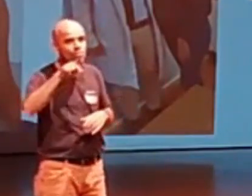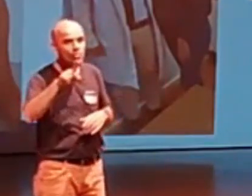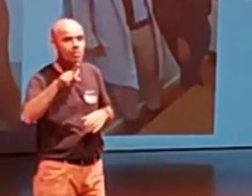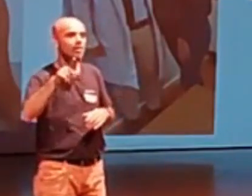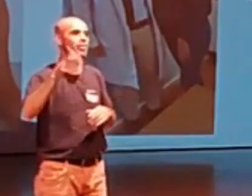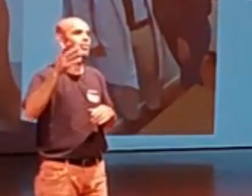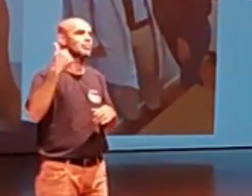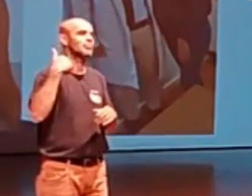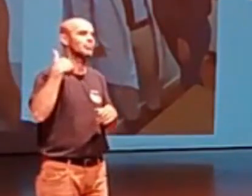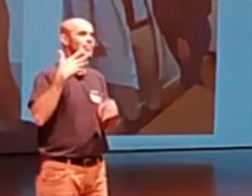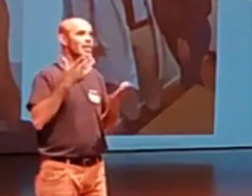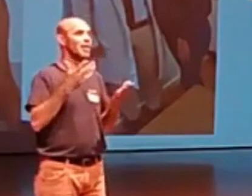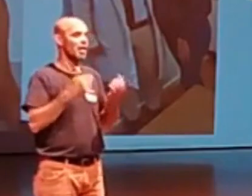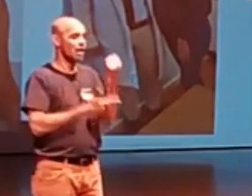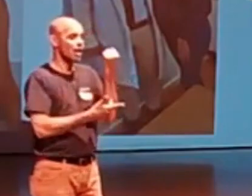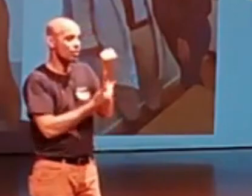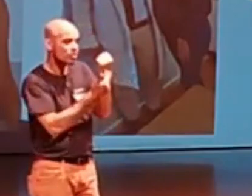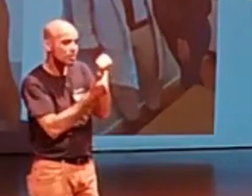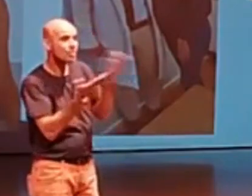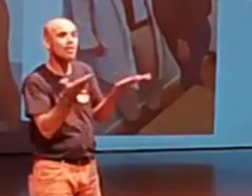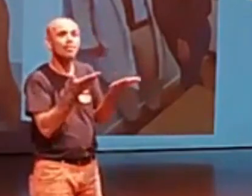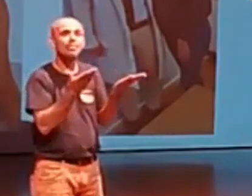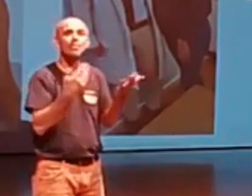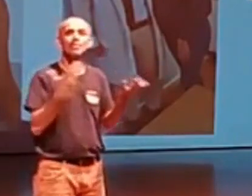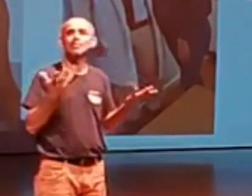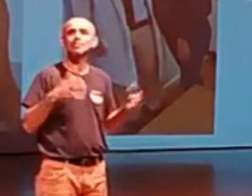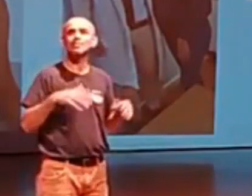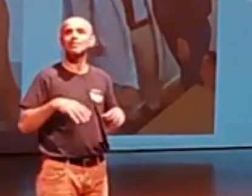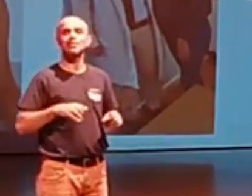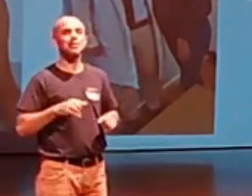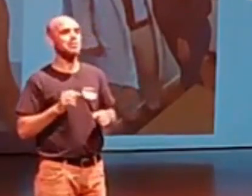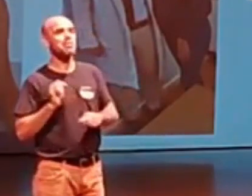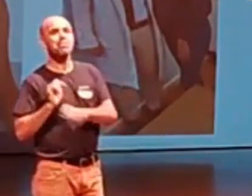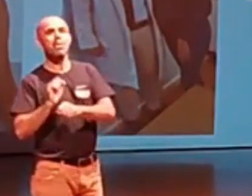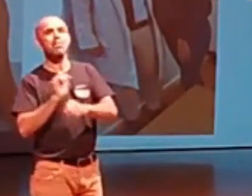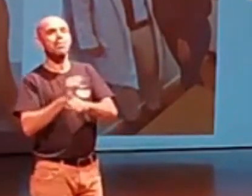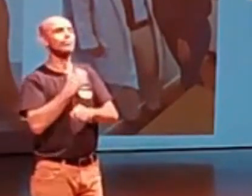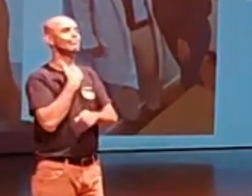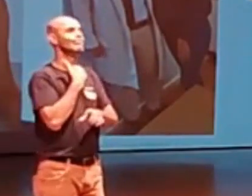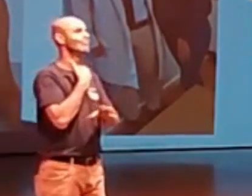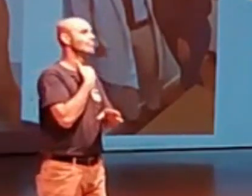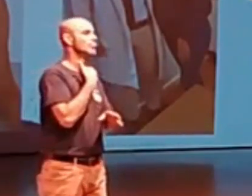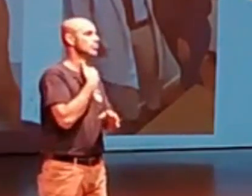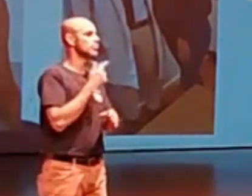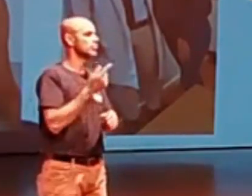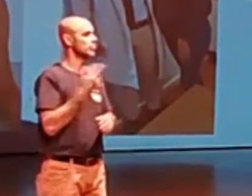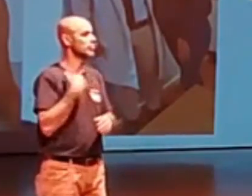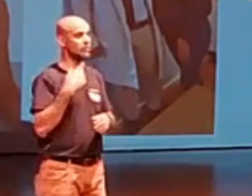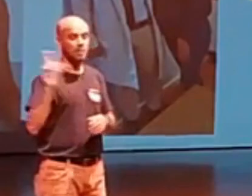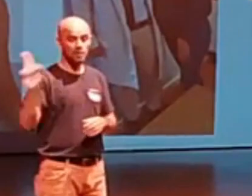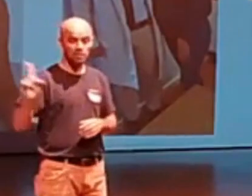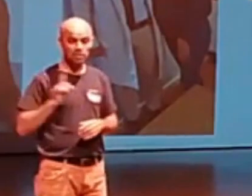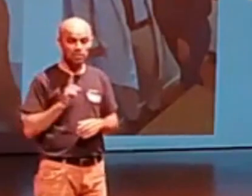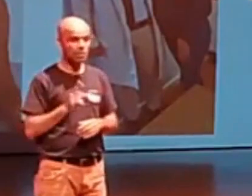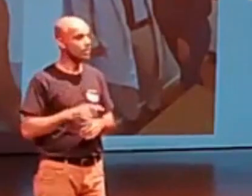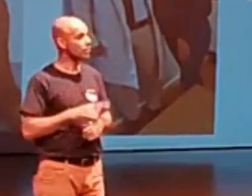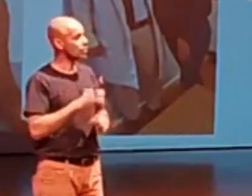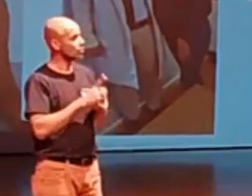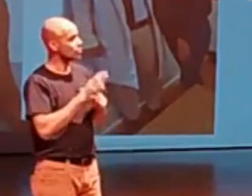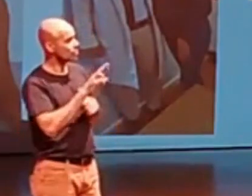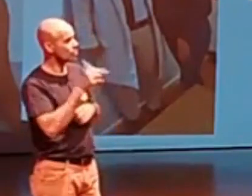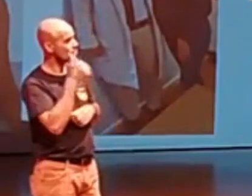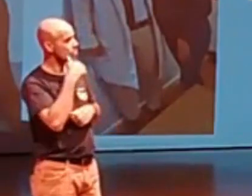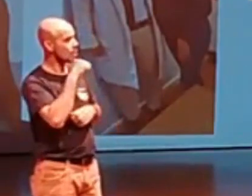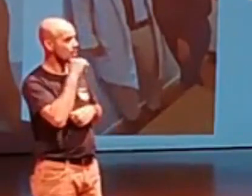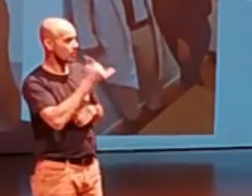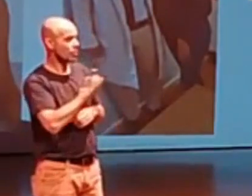Ah, doutor, mas ela operou escoliose, e agora? Não pode fazer isso. Aquela primeira menina, a Manu chegou para mim e falou, hoje, doutor, minha mãe falou que eu